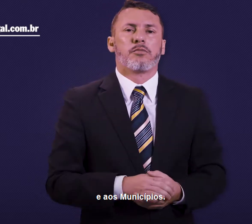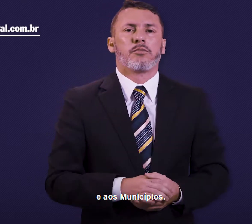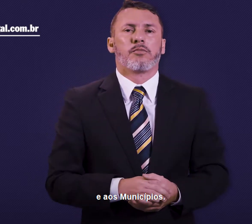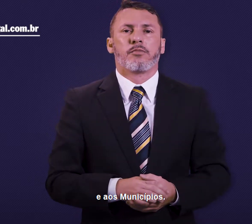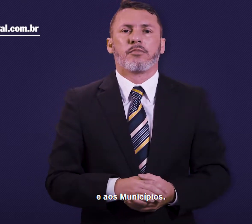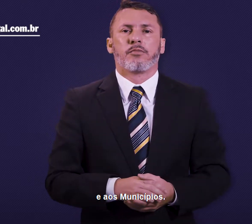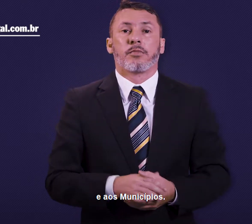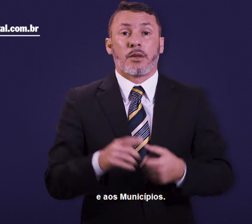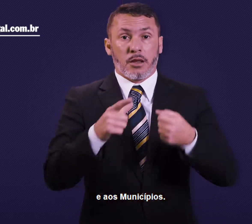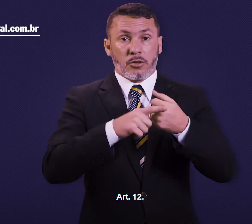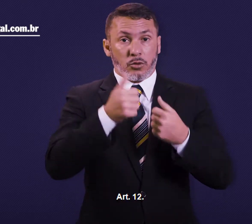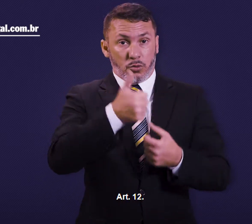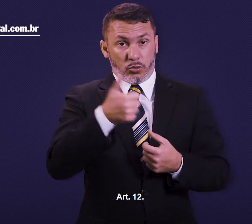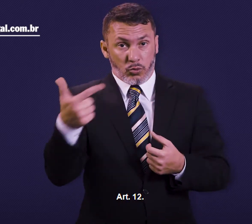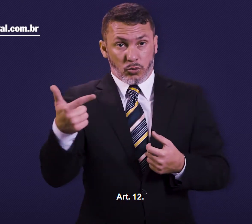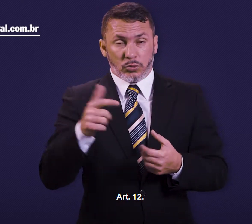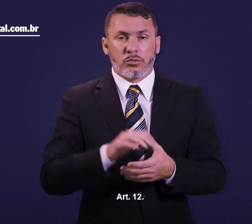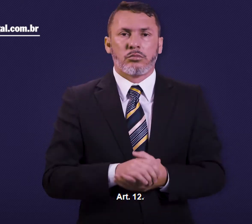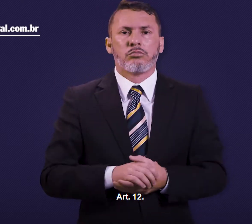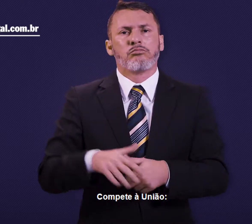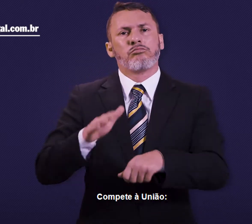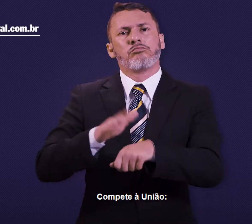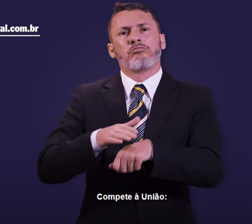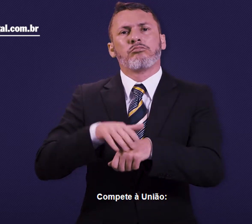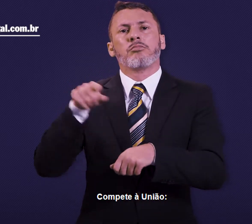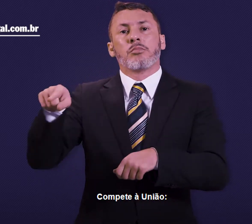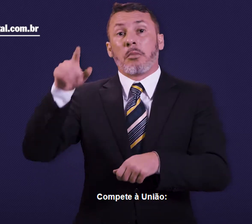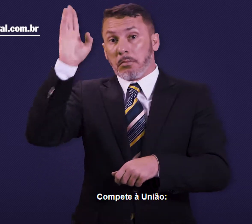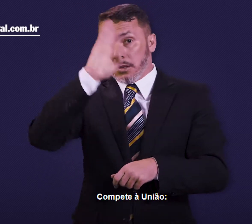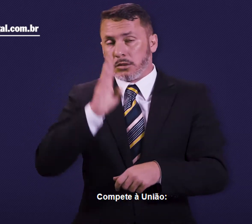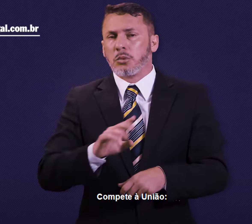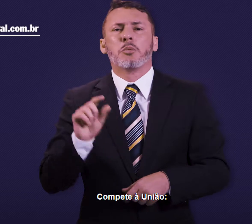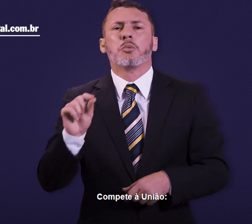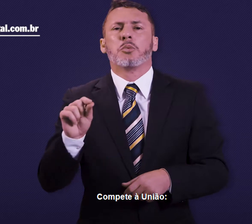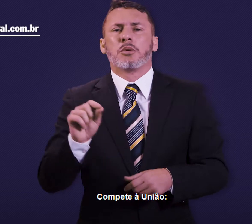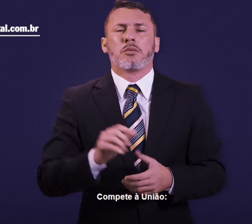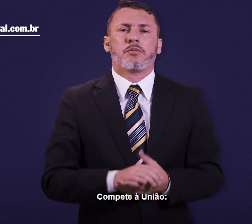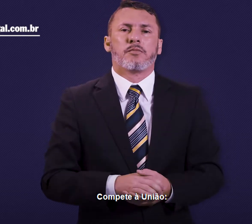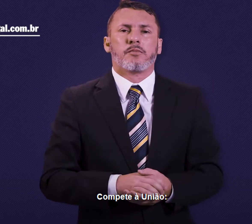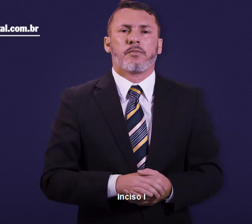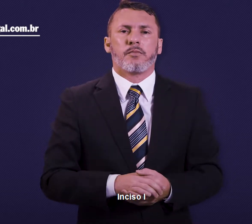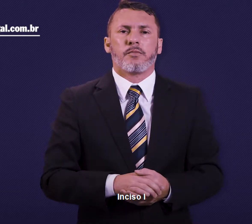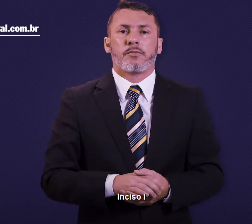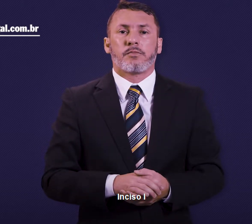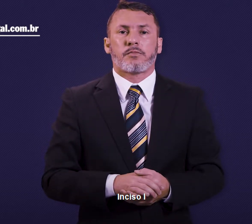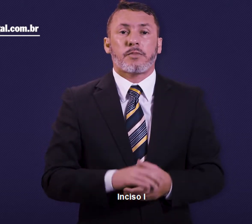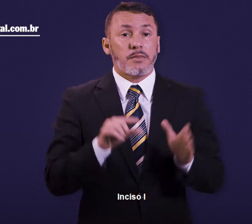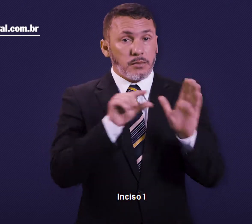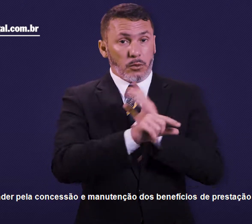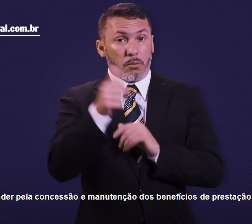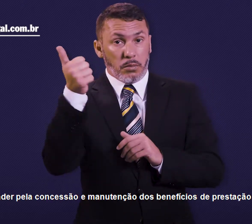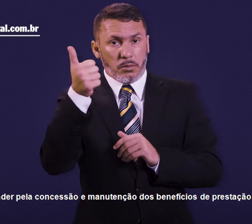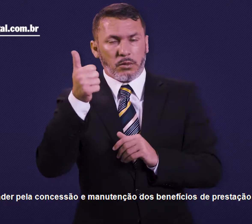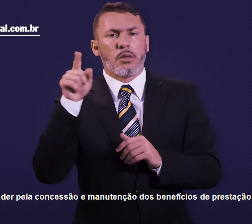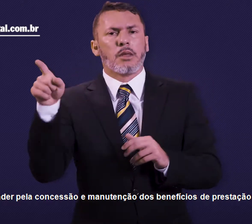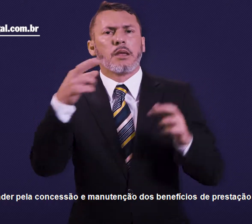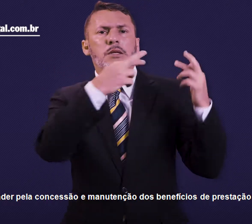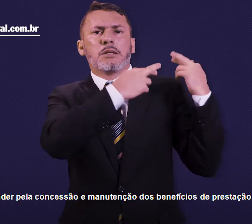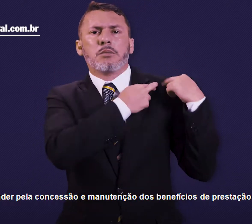aos municípios. Artigo 12. Compete à União: Inciso 1. Responder pela concessão